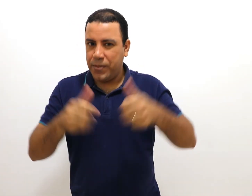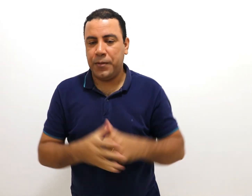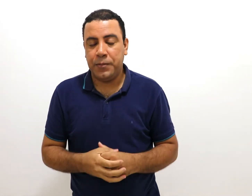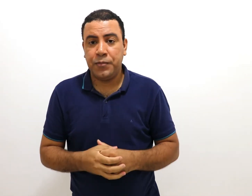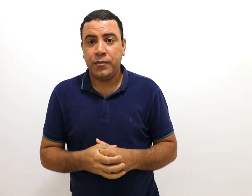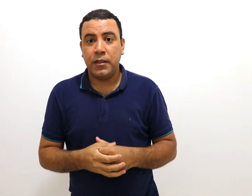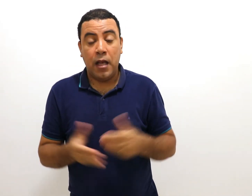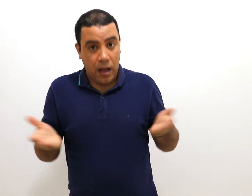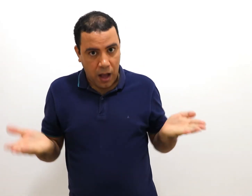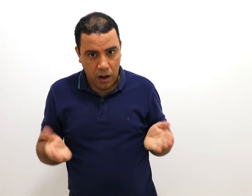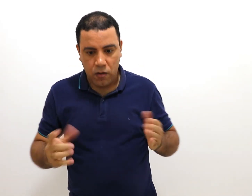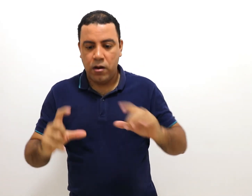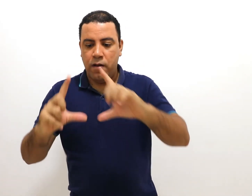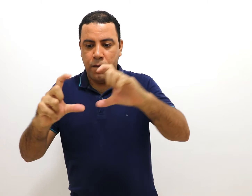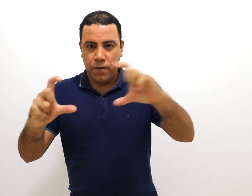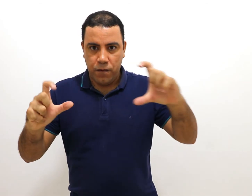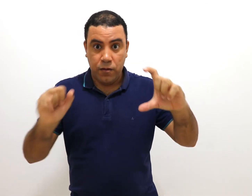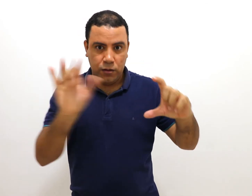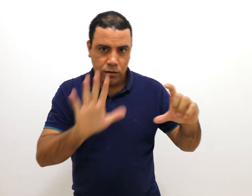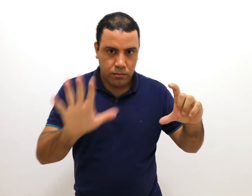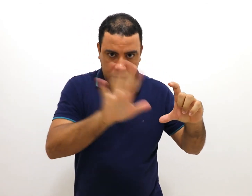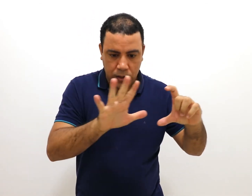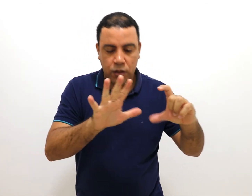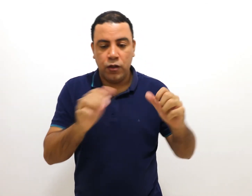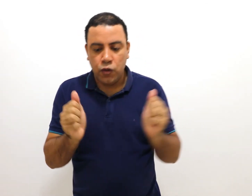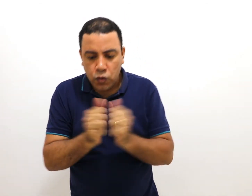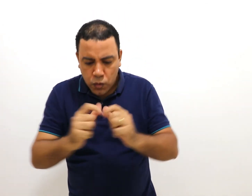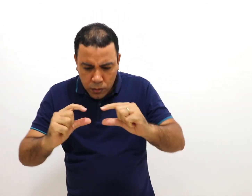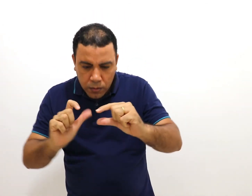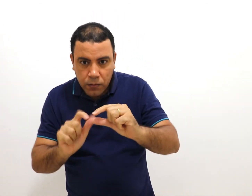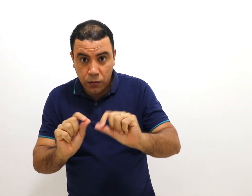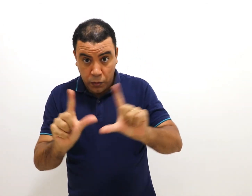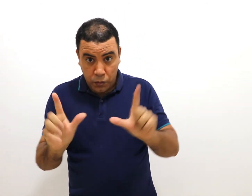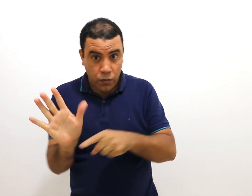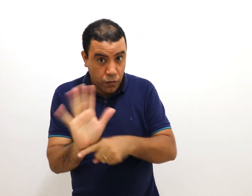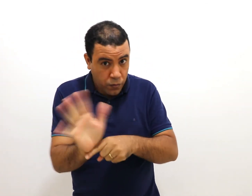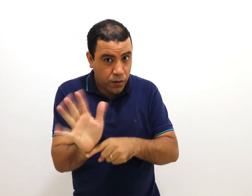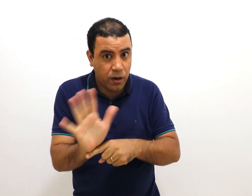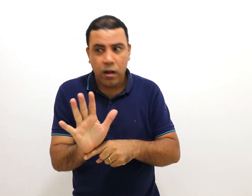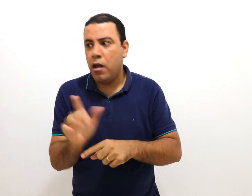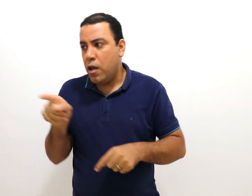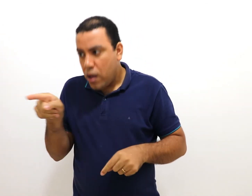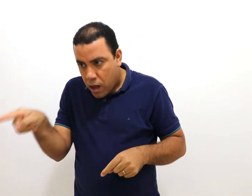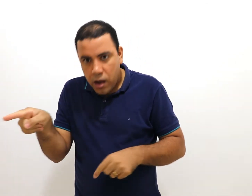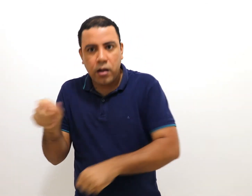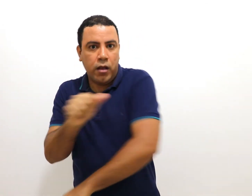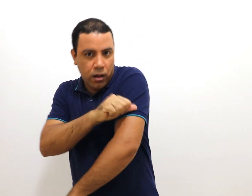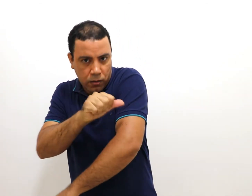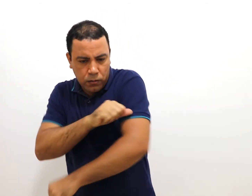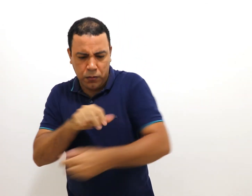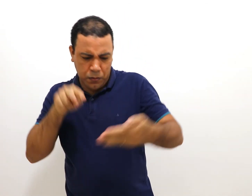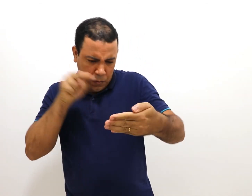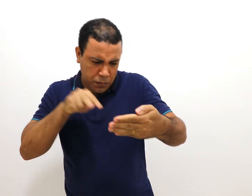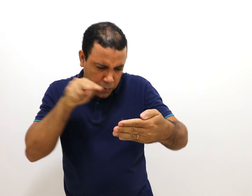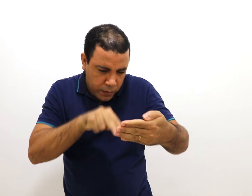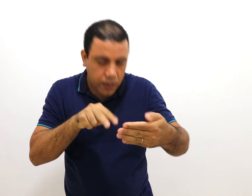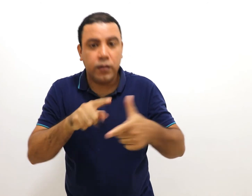Agora, a imagem associada ao vídeo oferece ao estudante a oportunidade de compreender, rever e